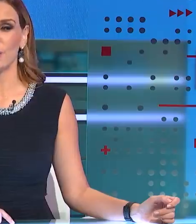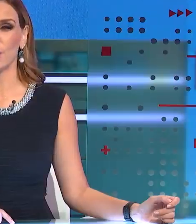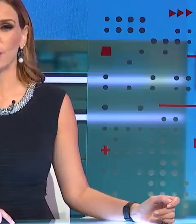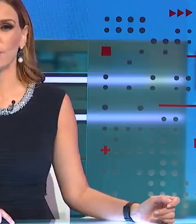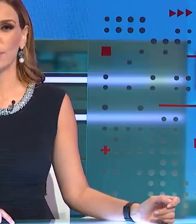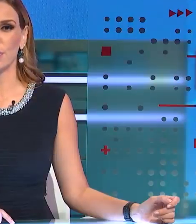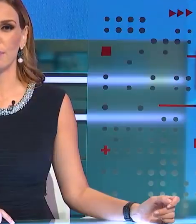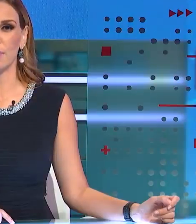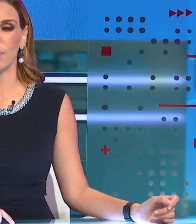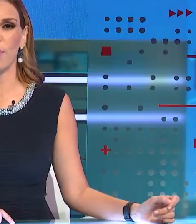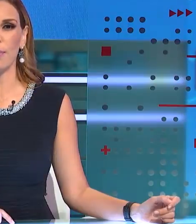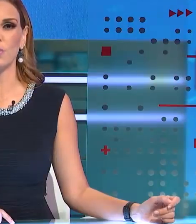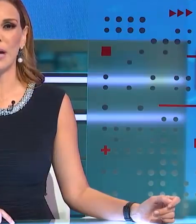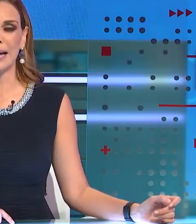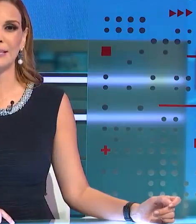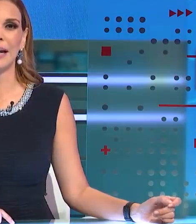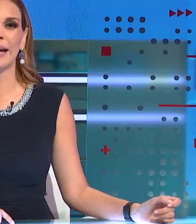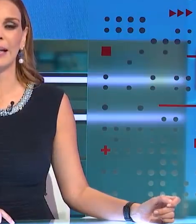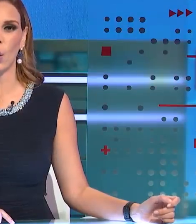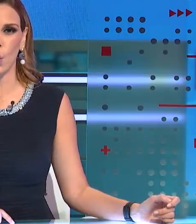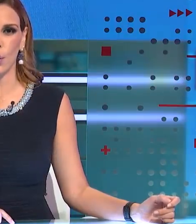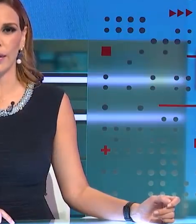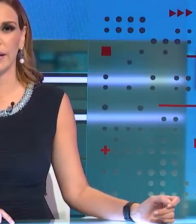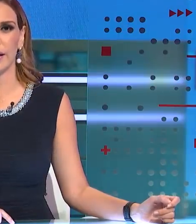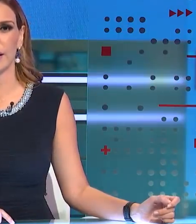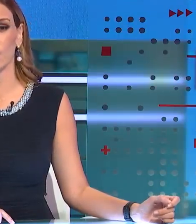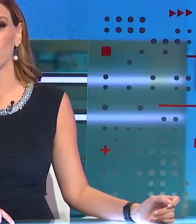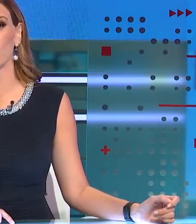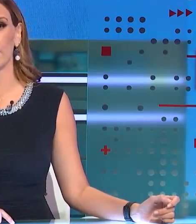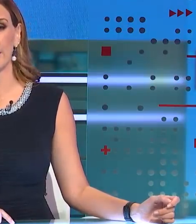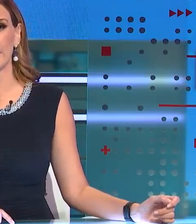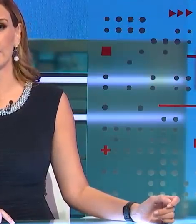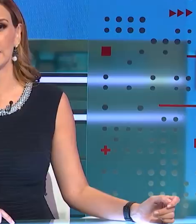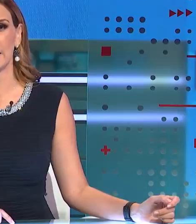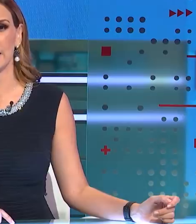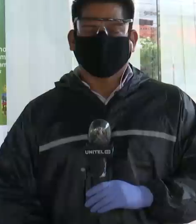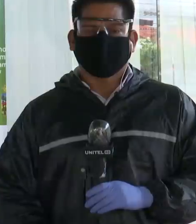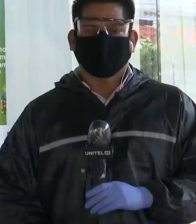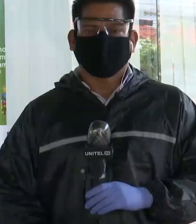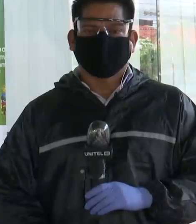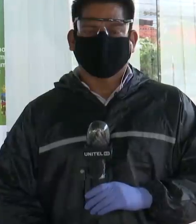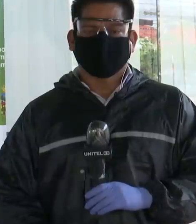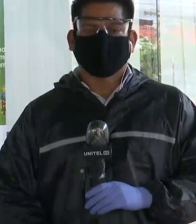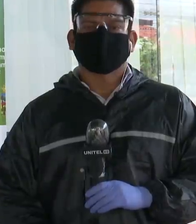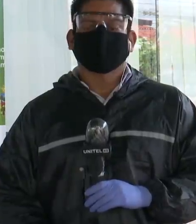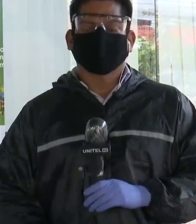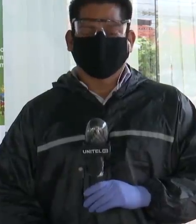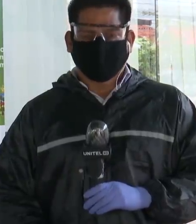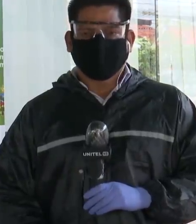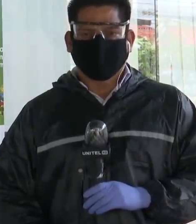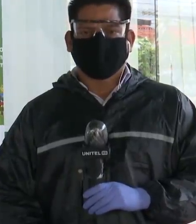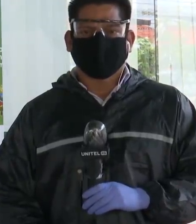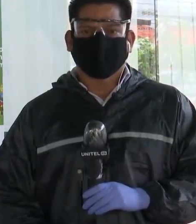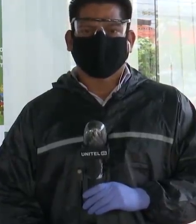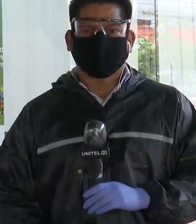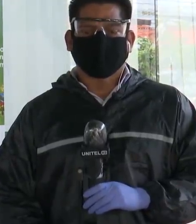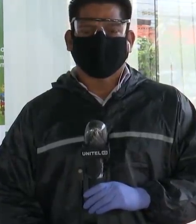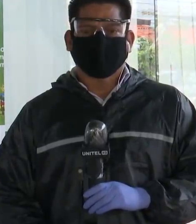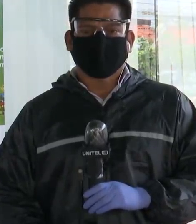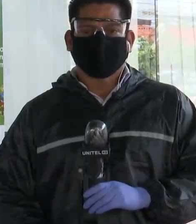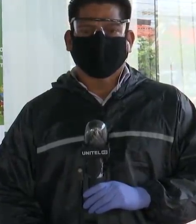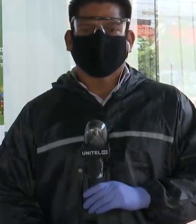Y nosotros continuamos con información en vivo, nos vamos hasta el COE. Rodolfo Orellana, se está evaluando qué va a pasar con la